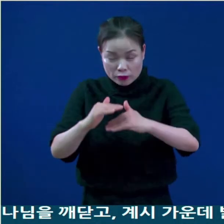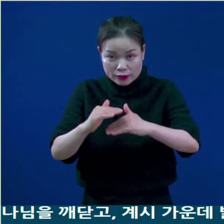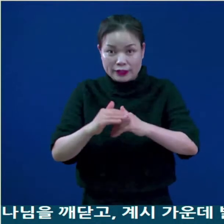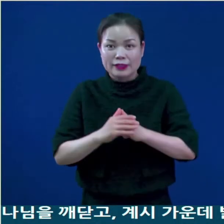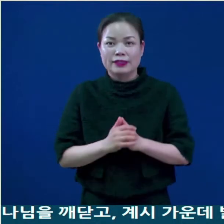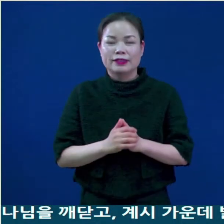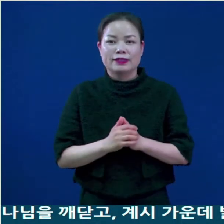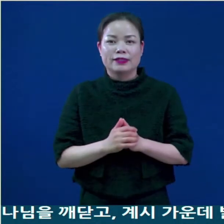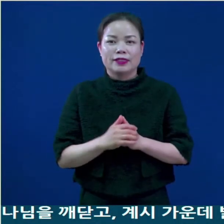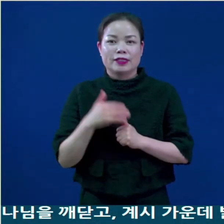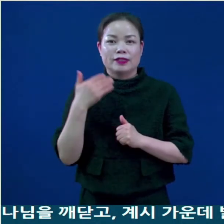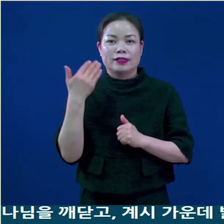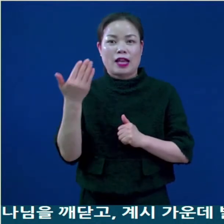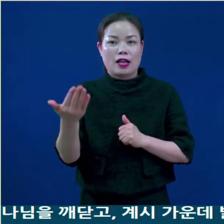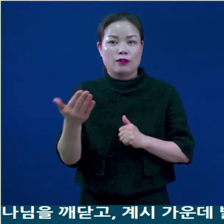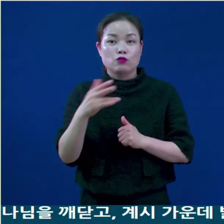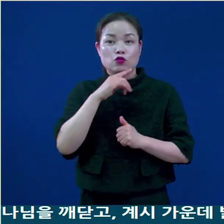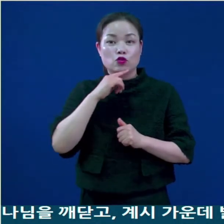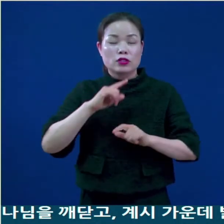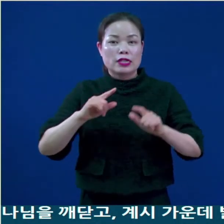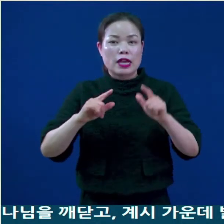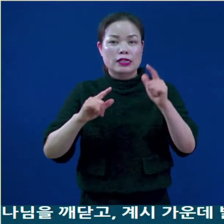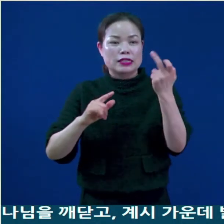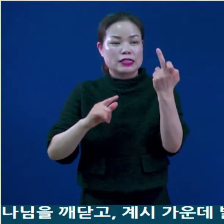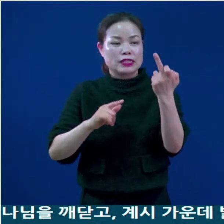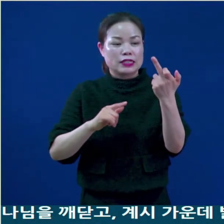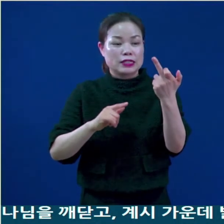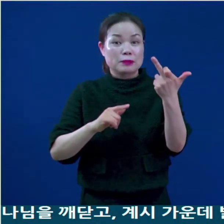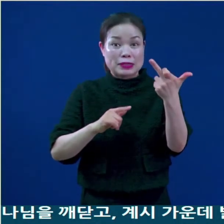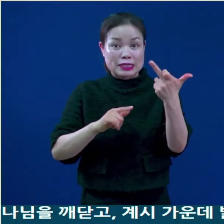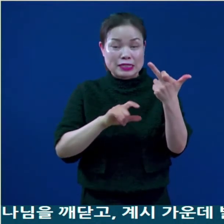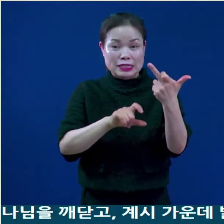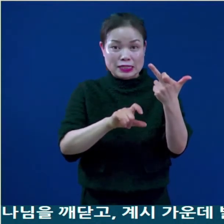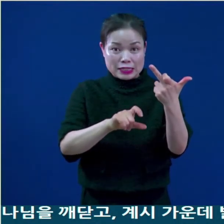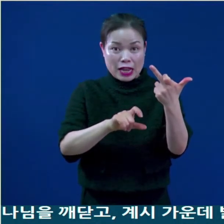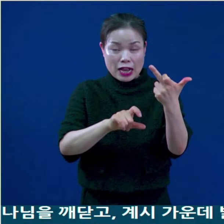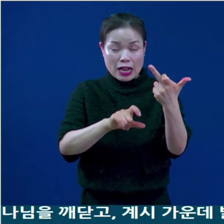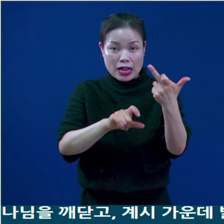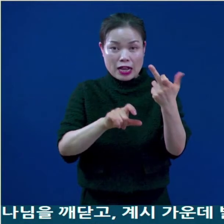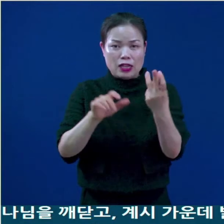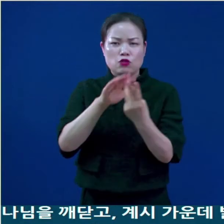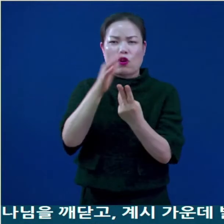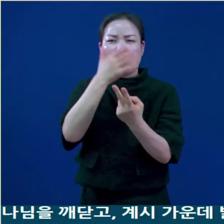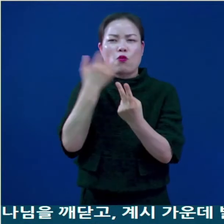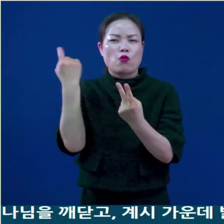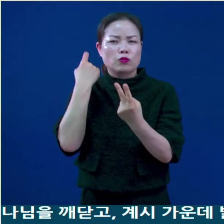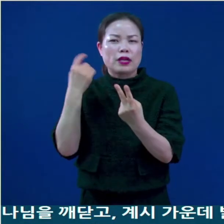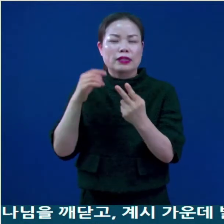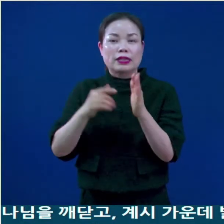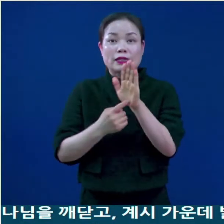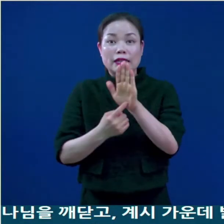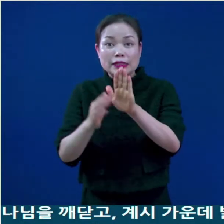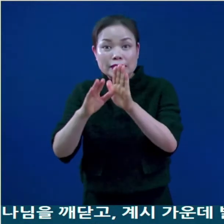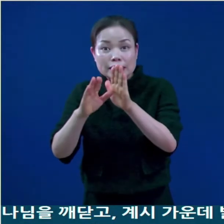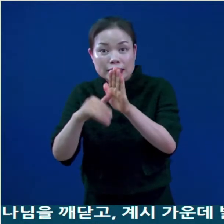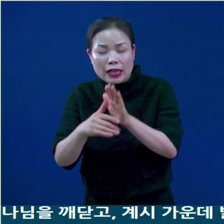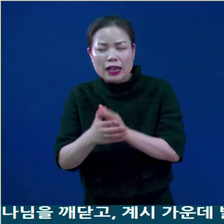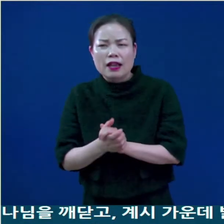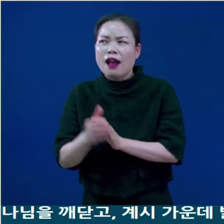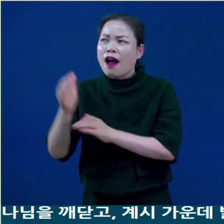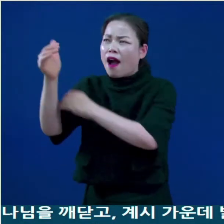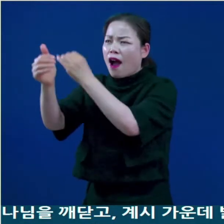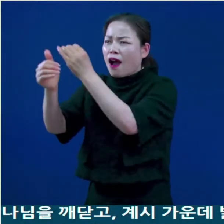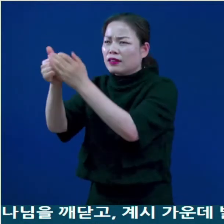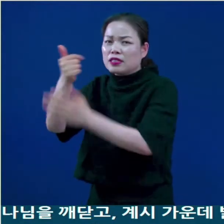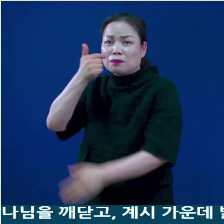이제 다음 주일 17장 요한복음을 밑거름 기도회 시간에 다루게 되는데, 이때